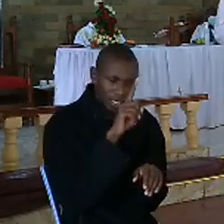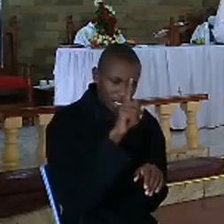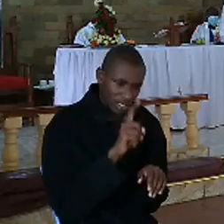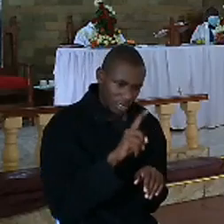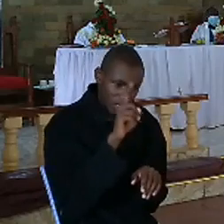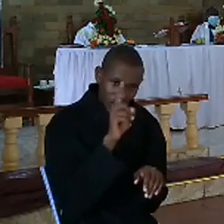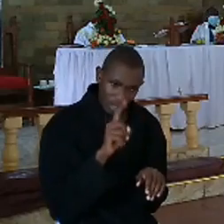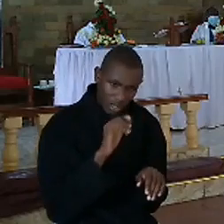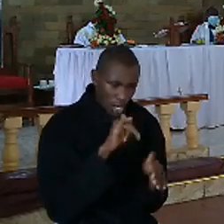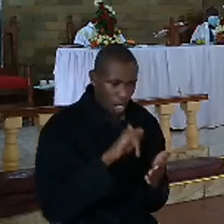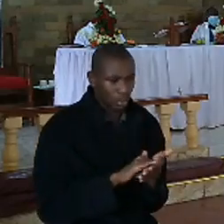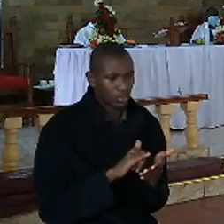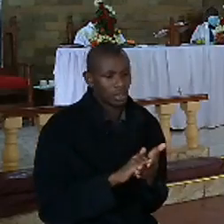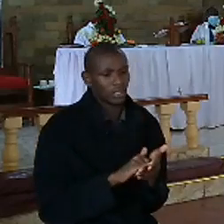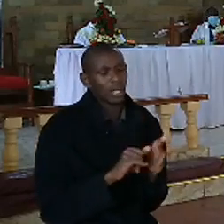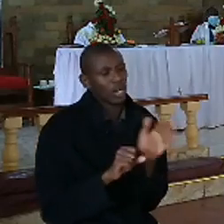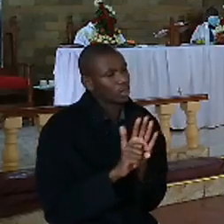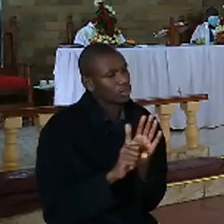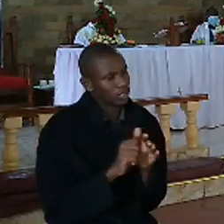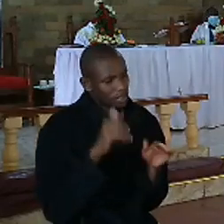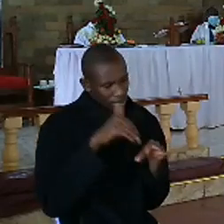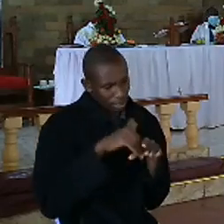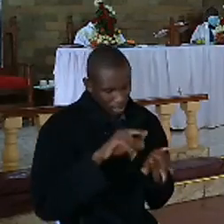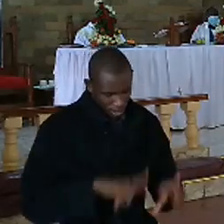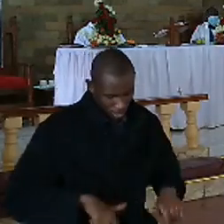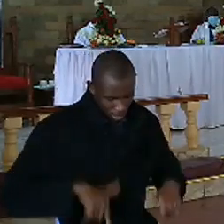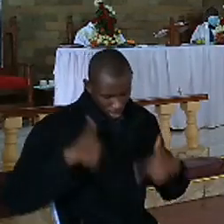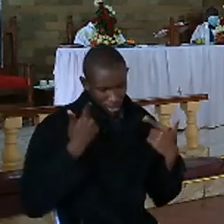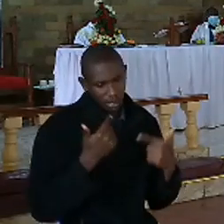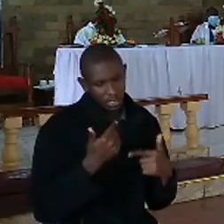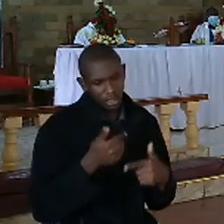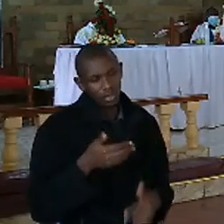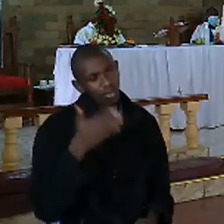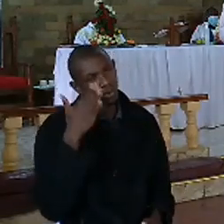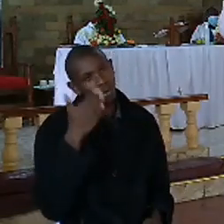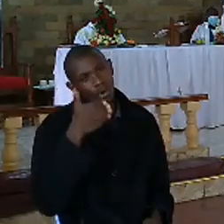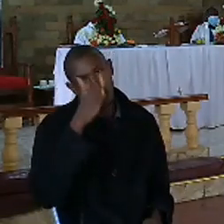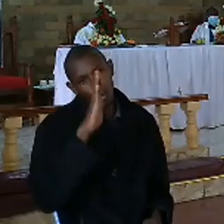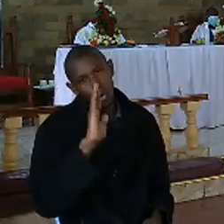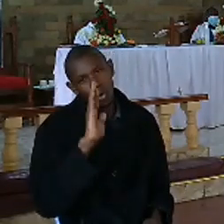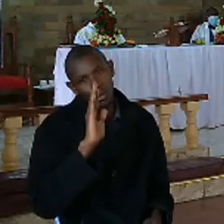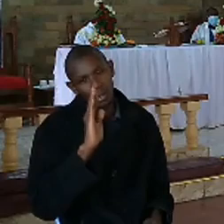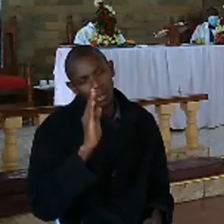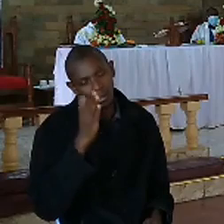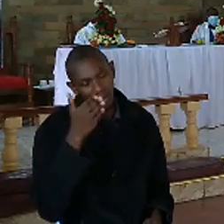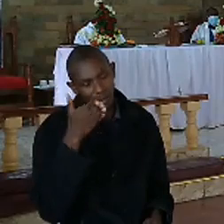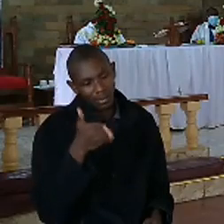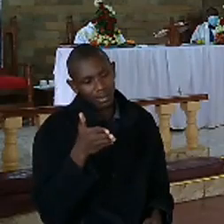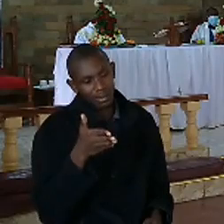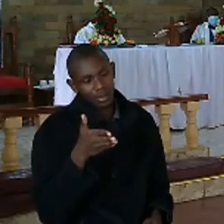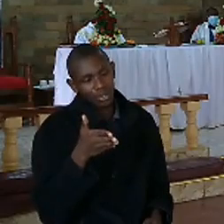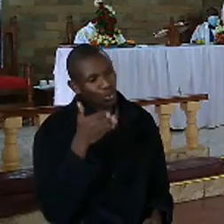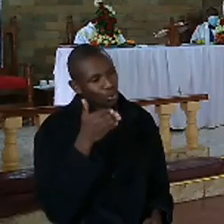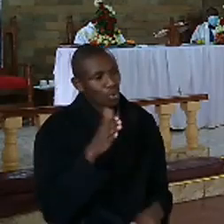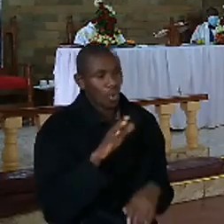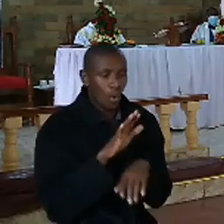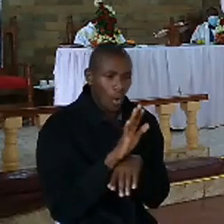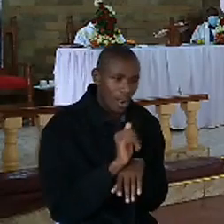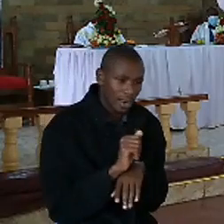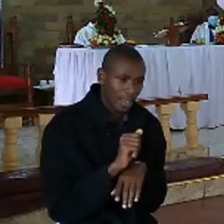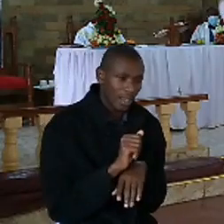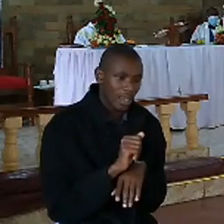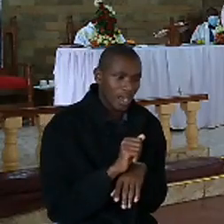wa muturire witu ihihi mwathani maundu maya mothe twekora thiini wamo no mo watwitire ihihi